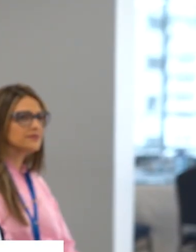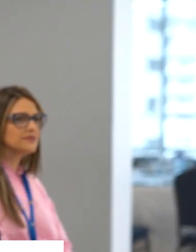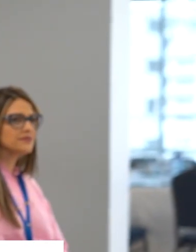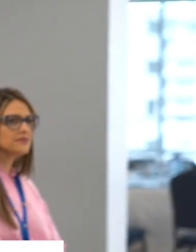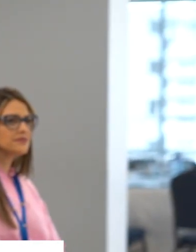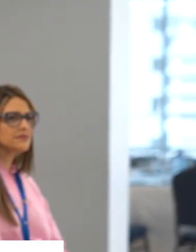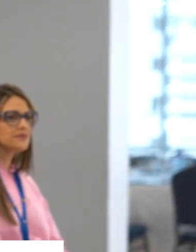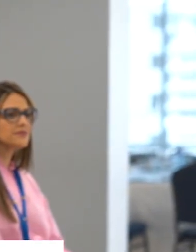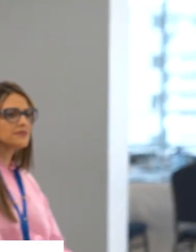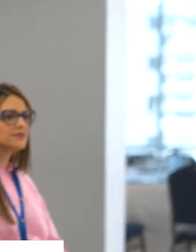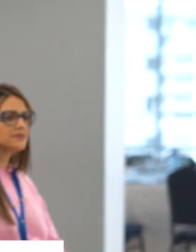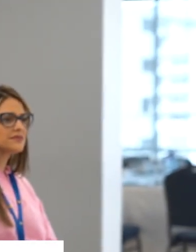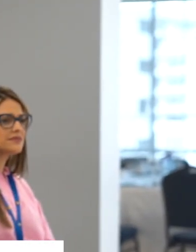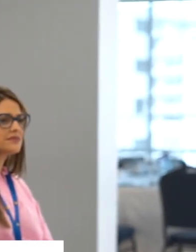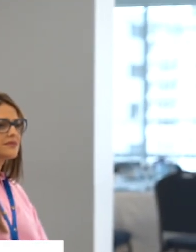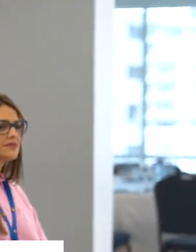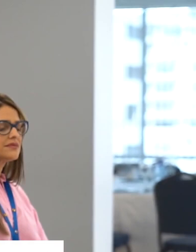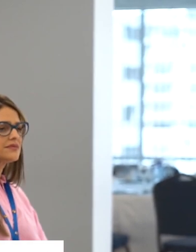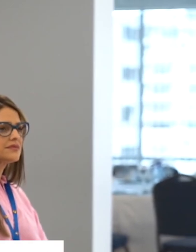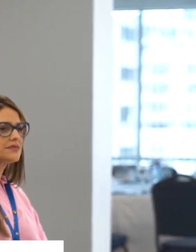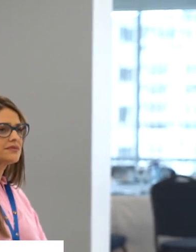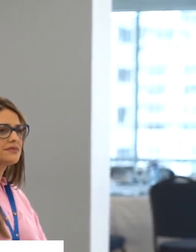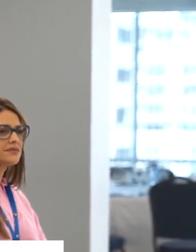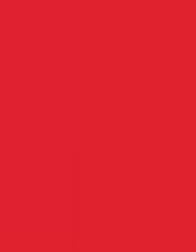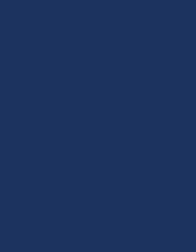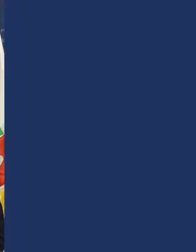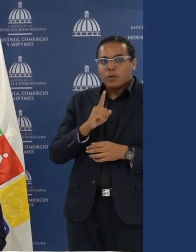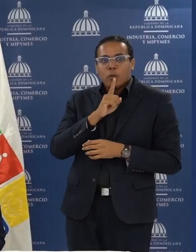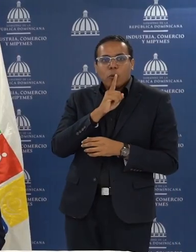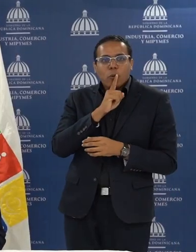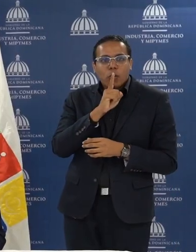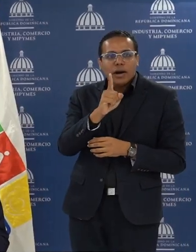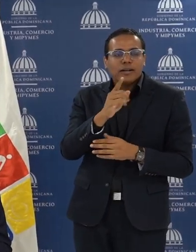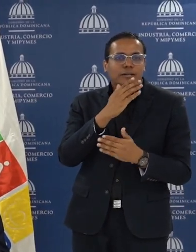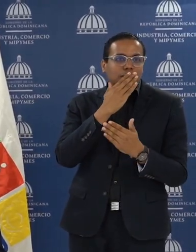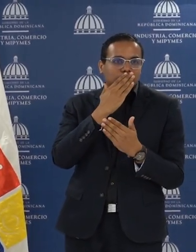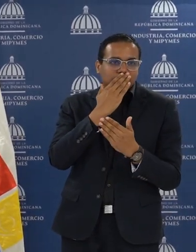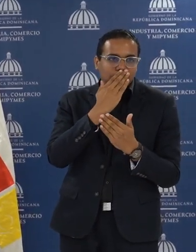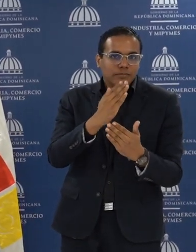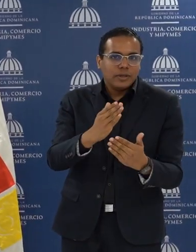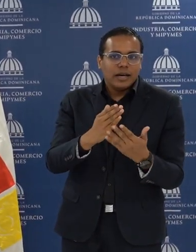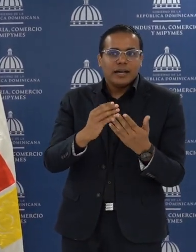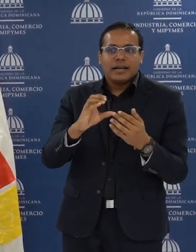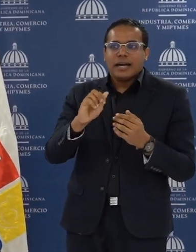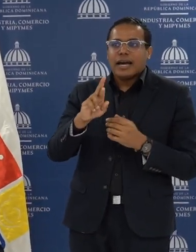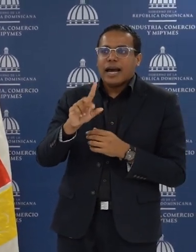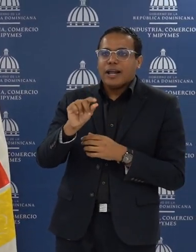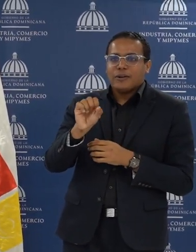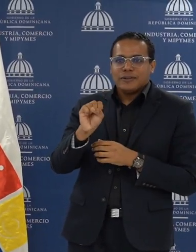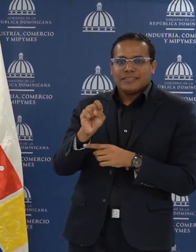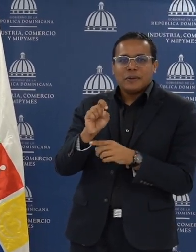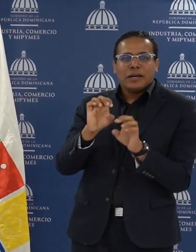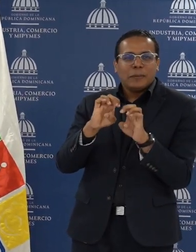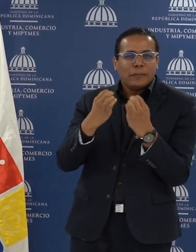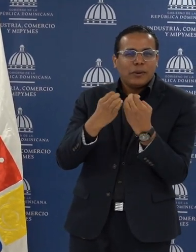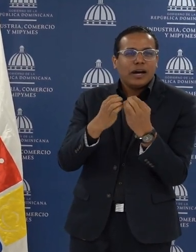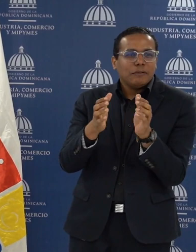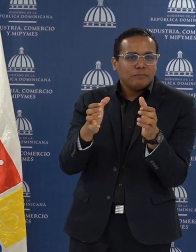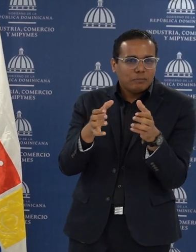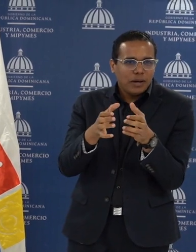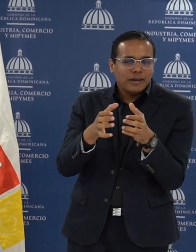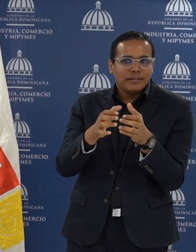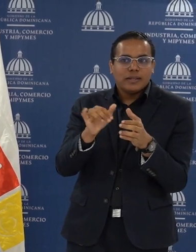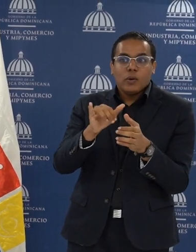la inclusión y el acceso a los servicios de las personas con discapacidad. Le agradecemos mucho a Carlos, a todo su equipo y desde luego al